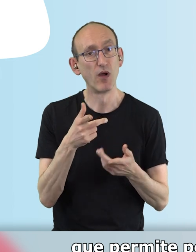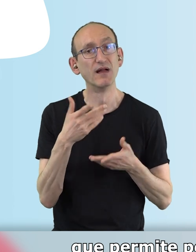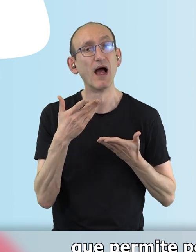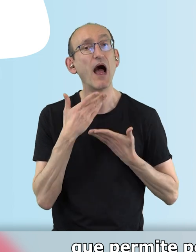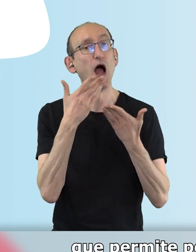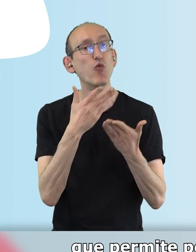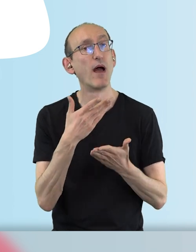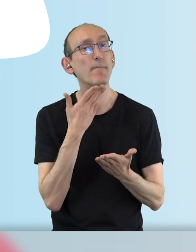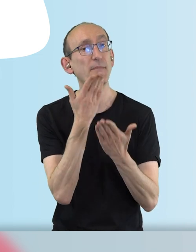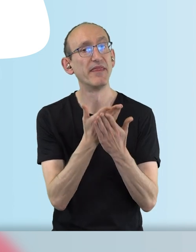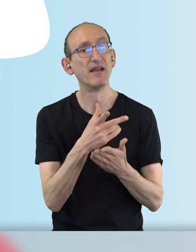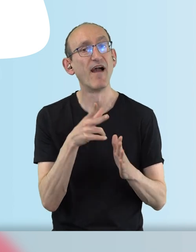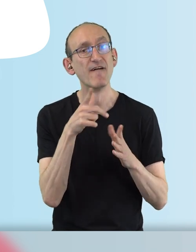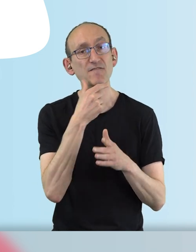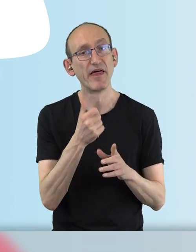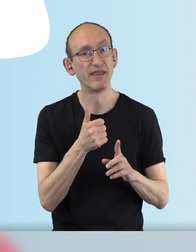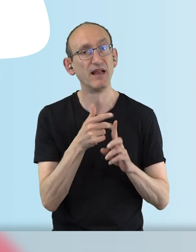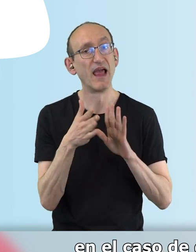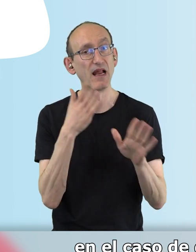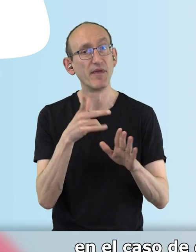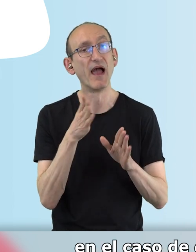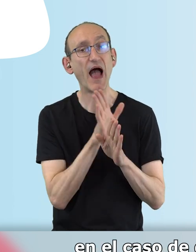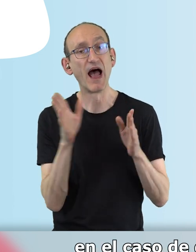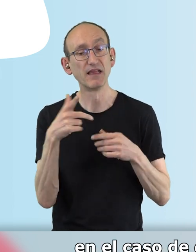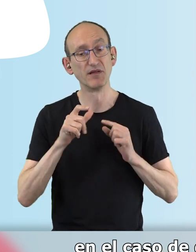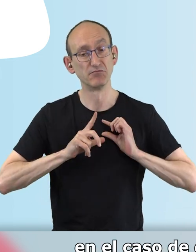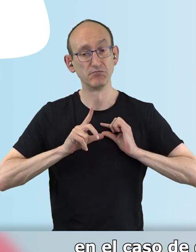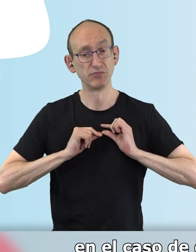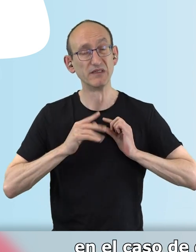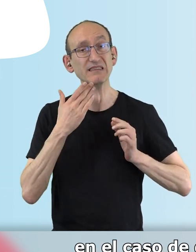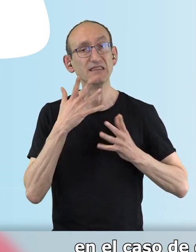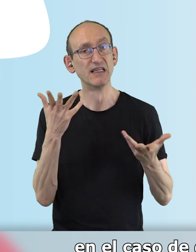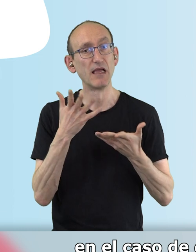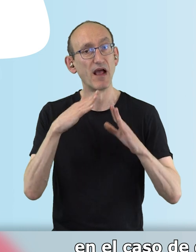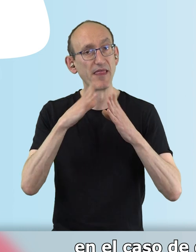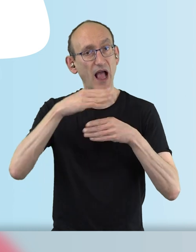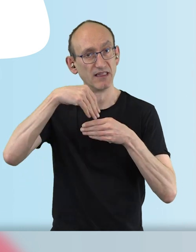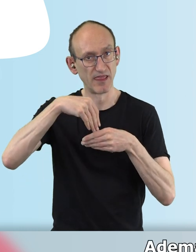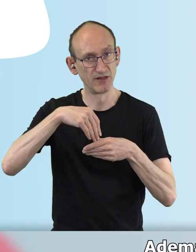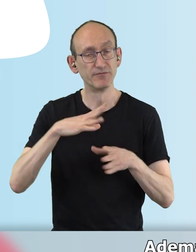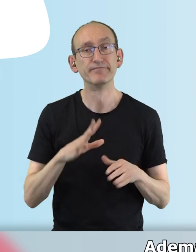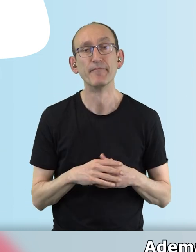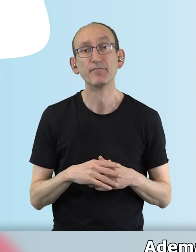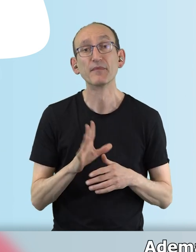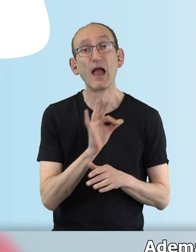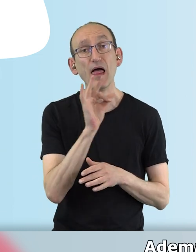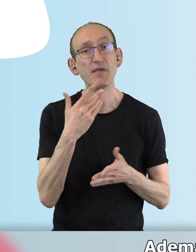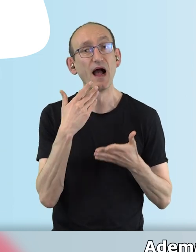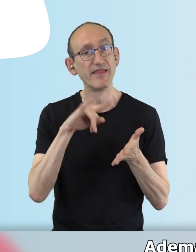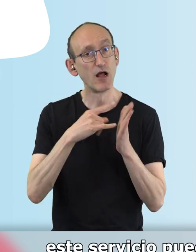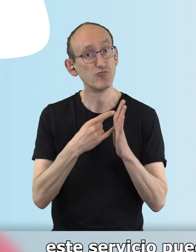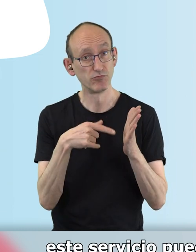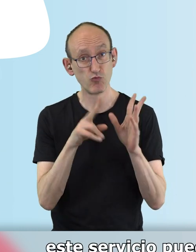manera fácil y rápida a través de un botón de alarma en el caso de que ocurra una emergencia en la vivienda. Además, gracias a las